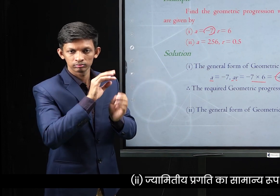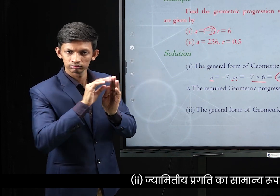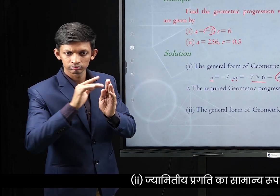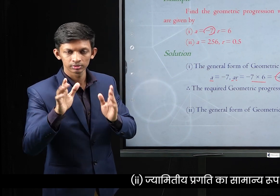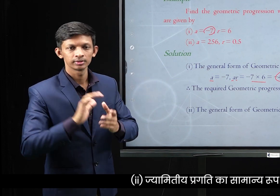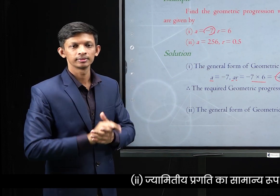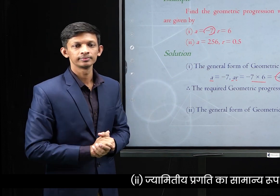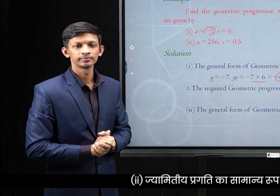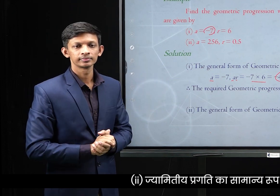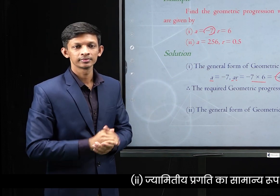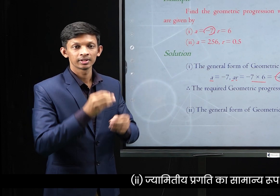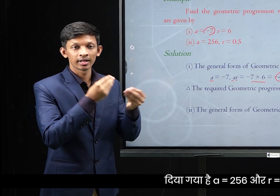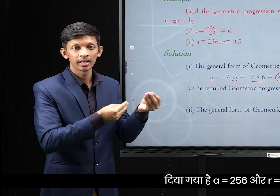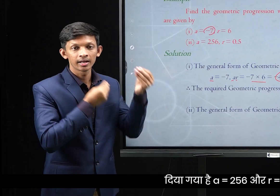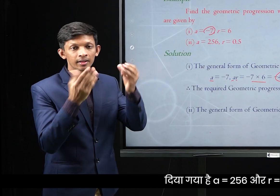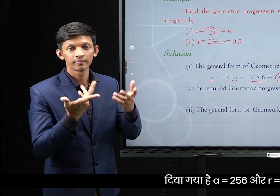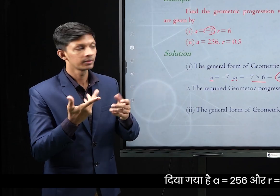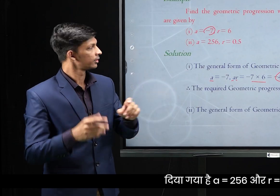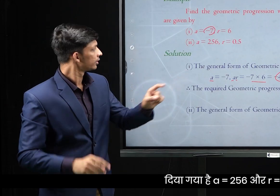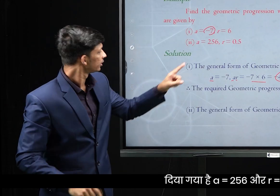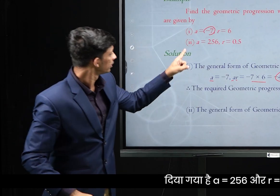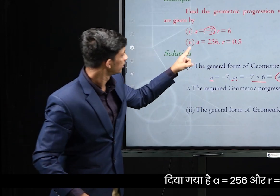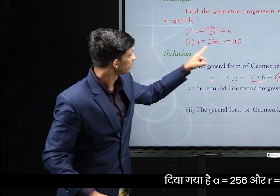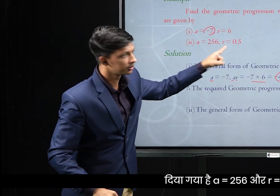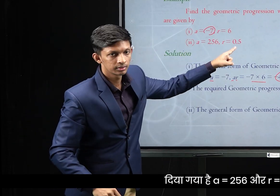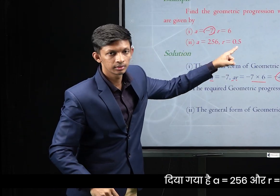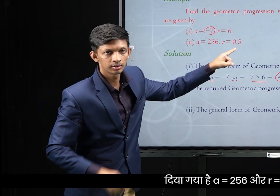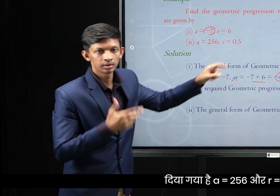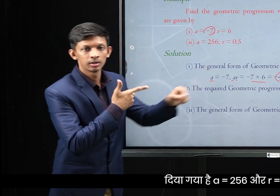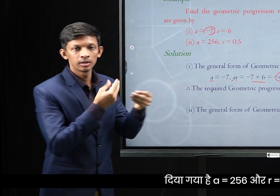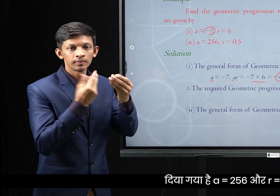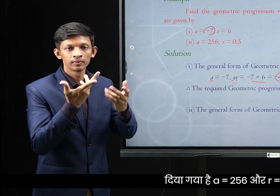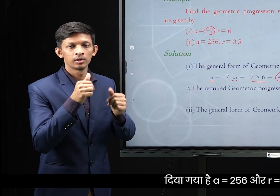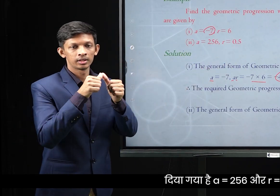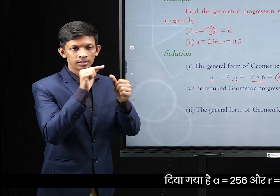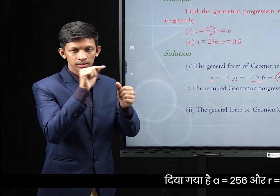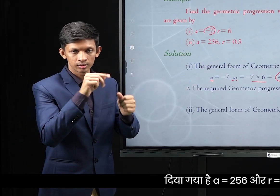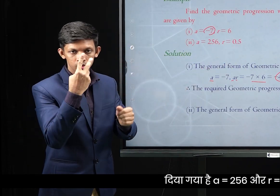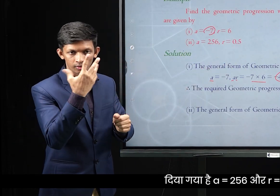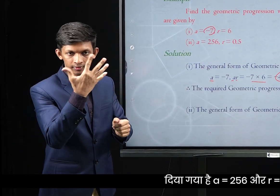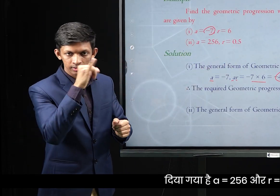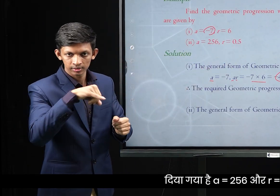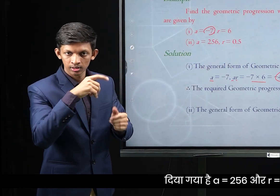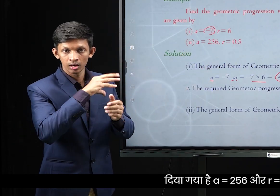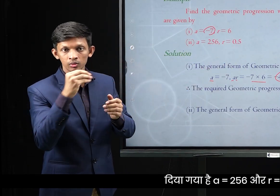AR स्क्वायर एक्सेट्रा। दिया गया है A इक्वल्स 256 और R इक्वल्स